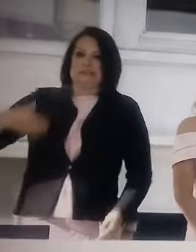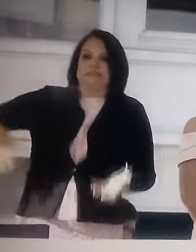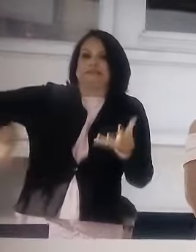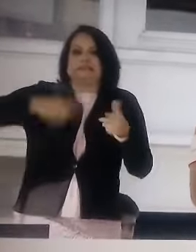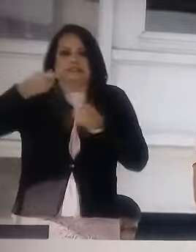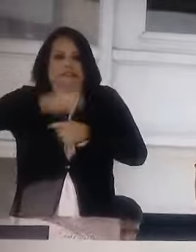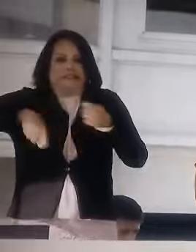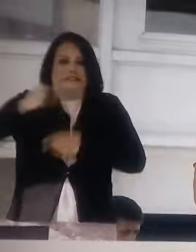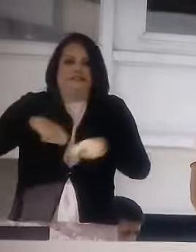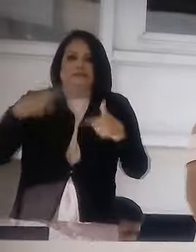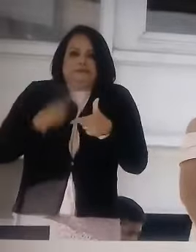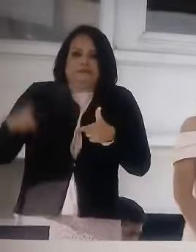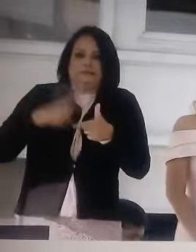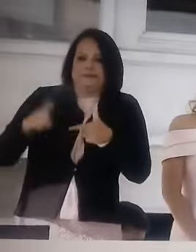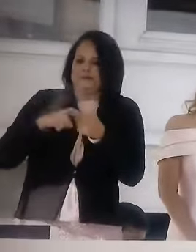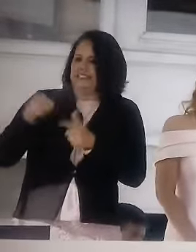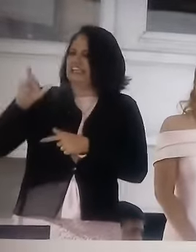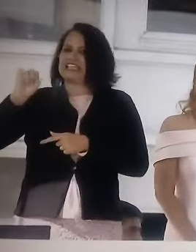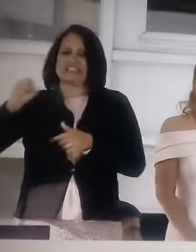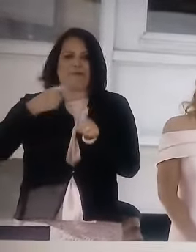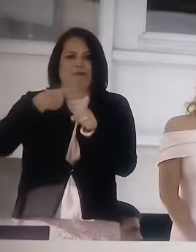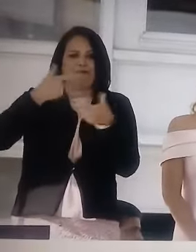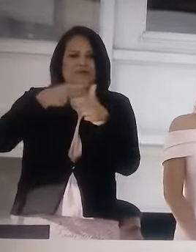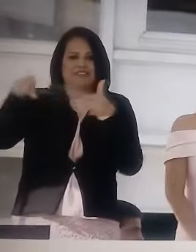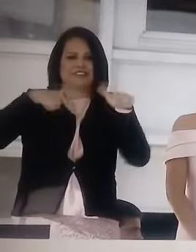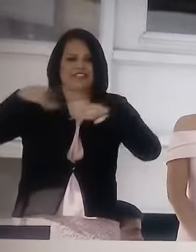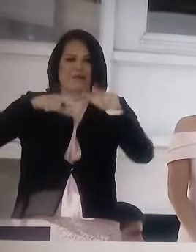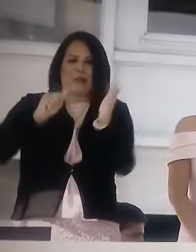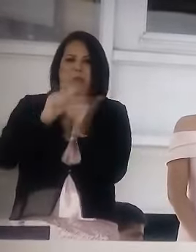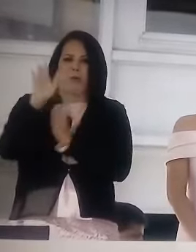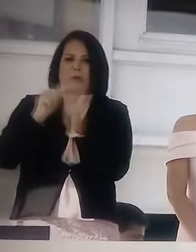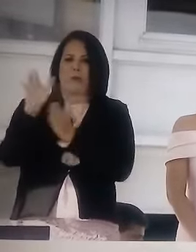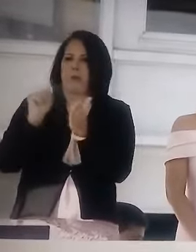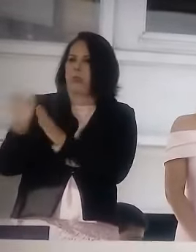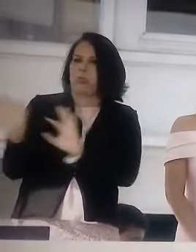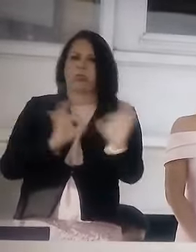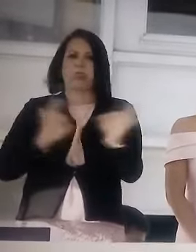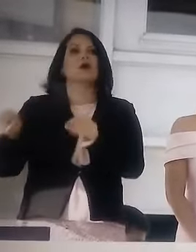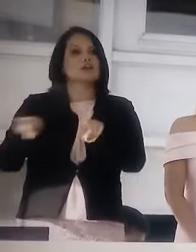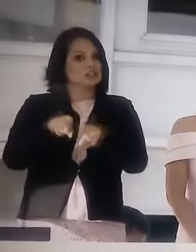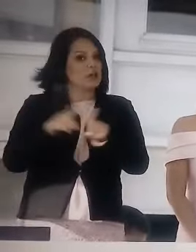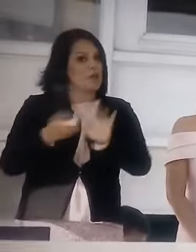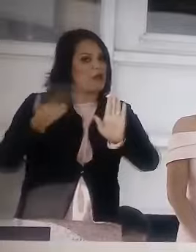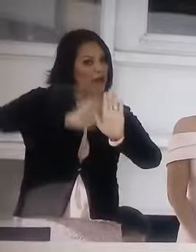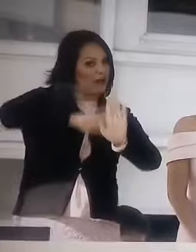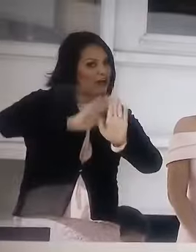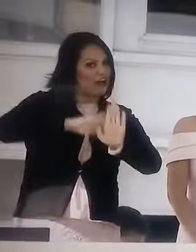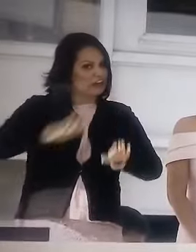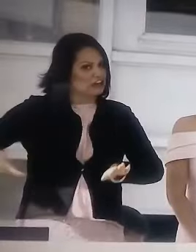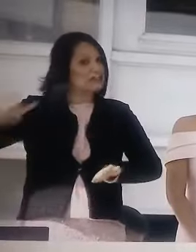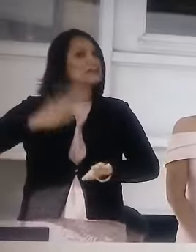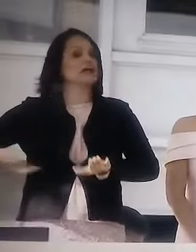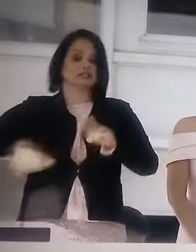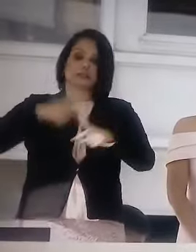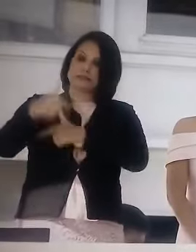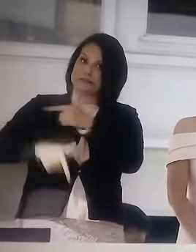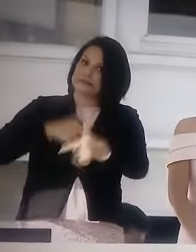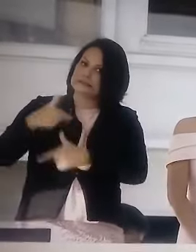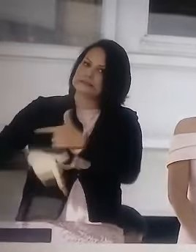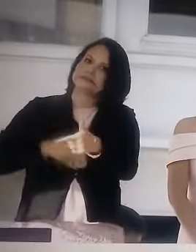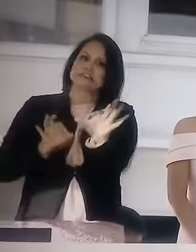econômica, do desemprego recorde, da ideologização de nossas crianças, do desvirtuamento dos direitos